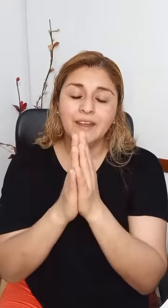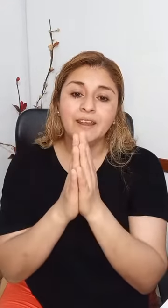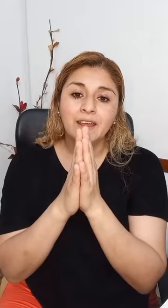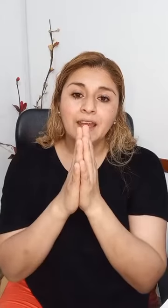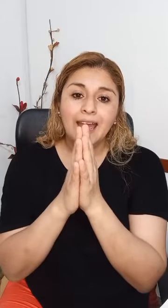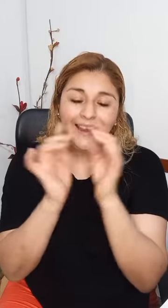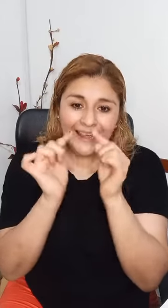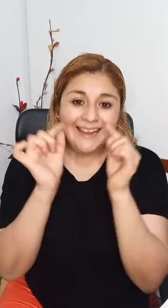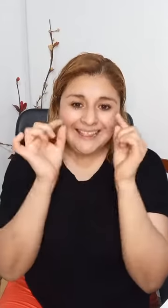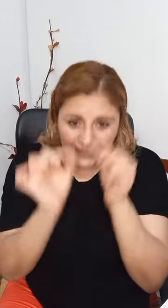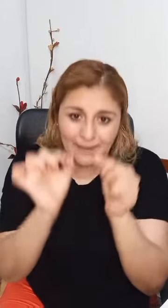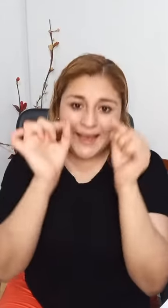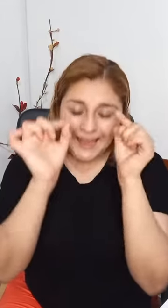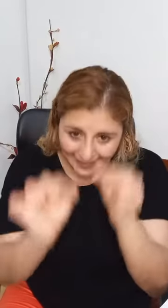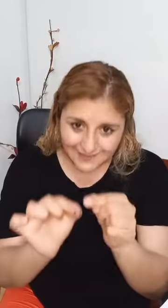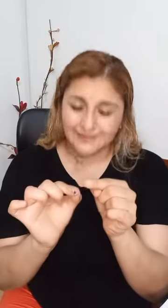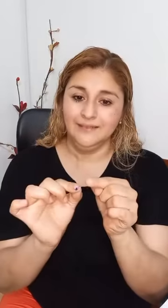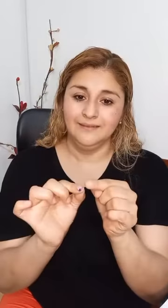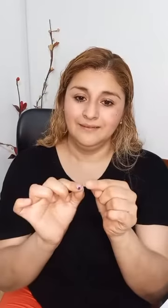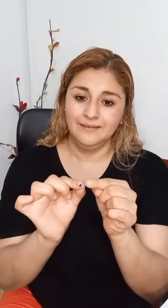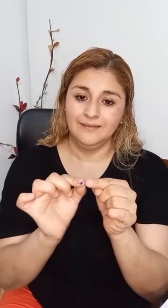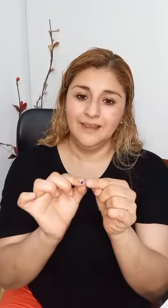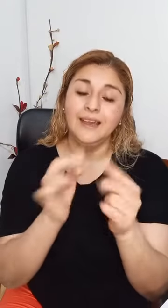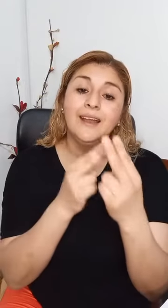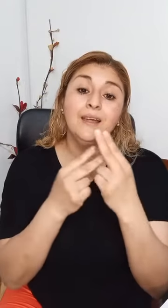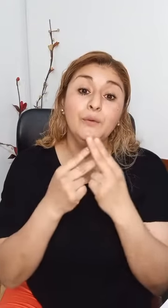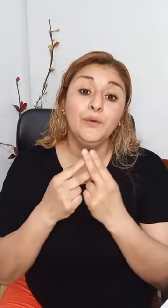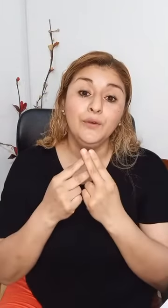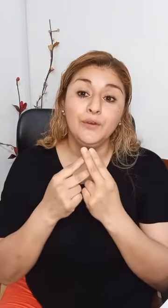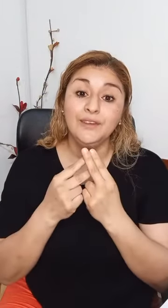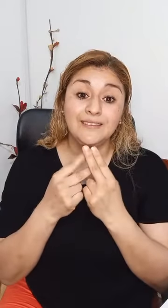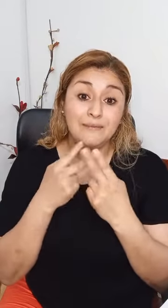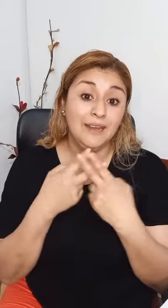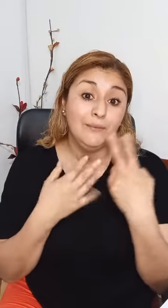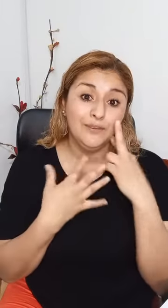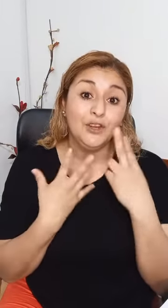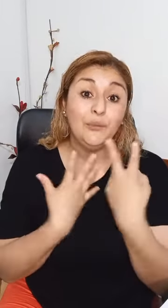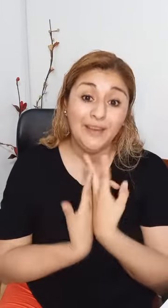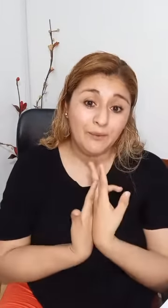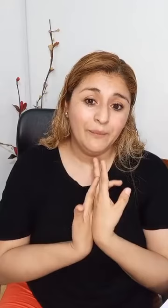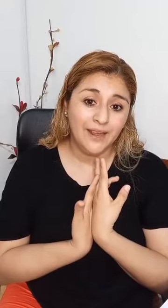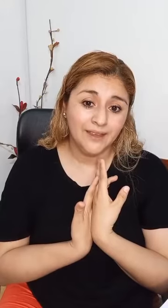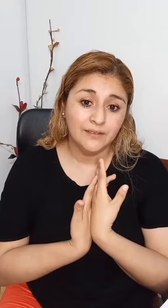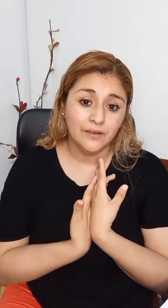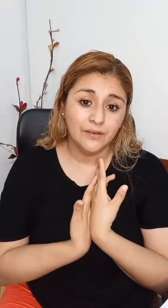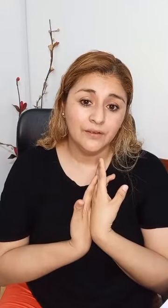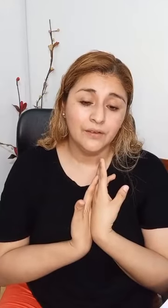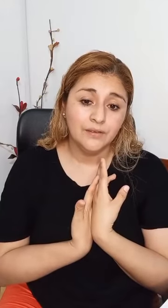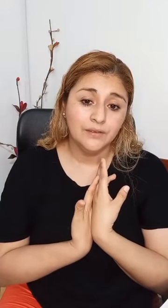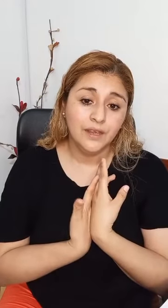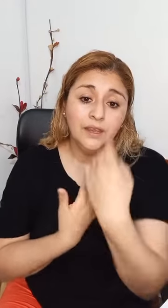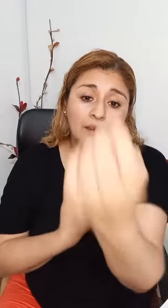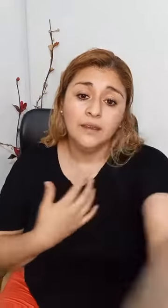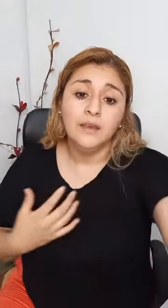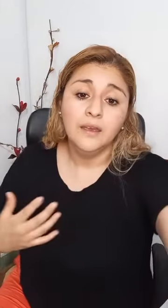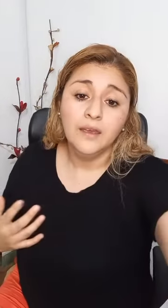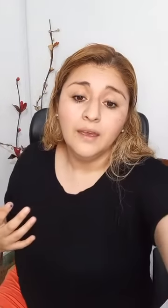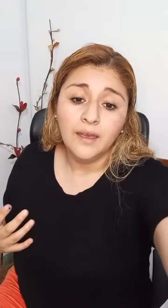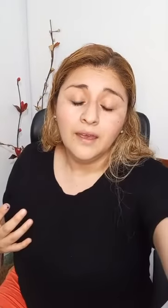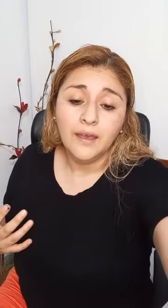a ver, el tema es que cada uno nos examinemos y nos miremos para adentro. ¿Sí?